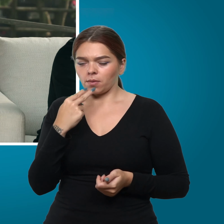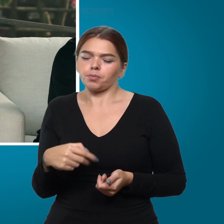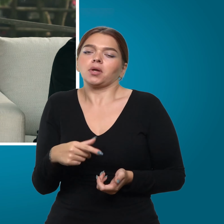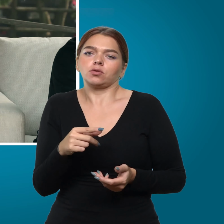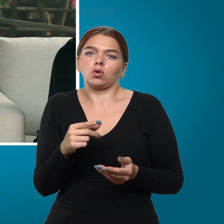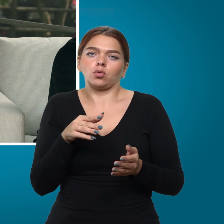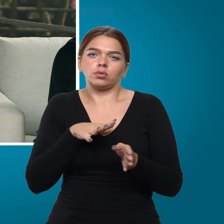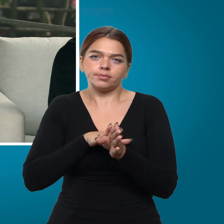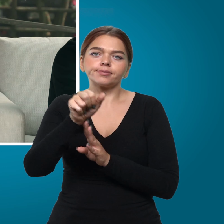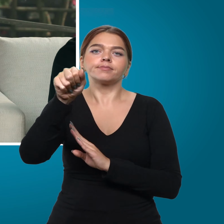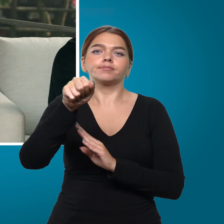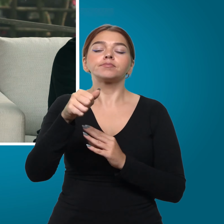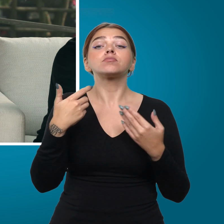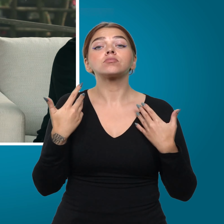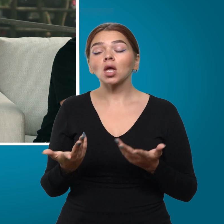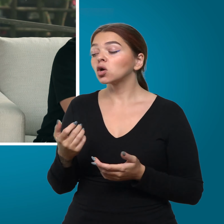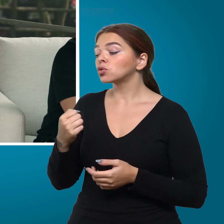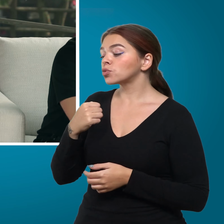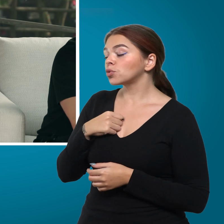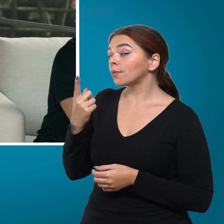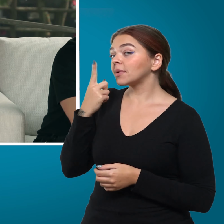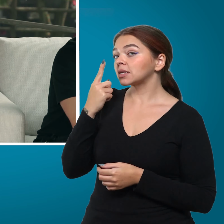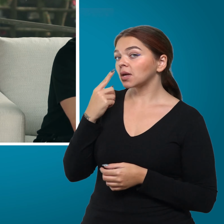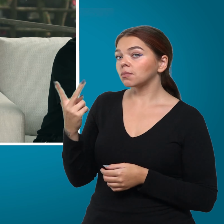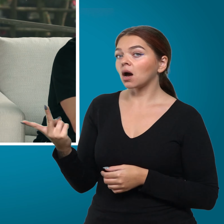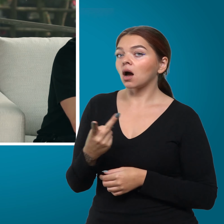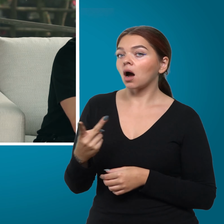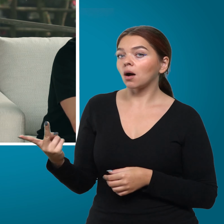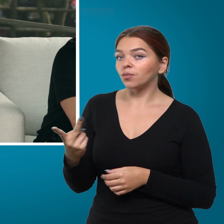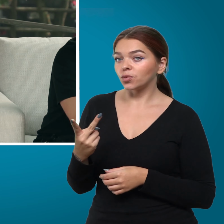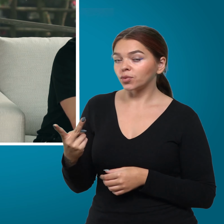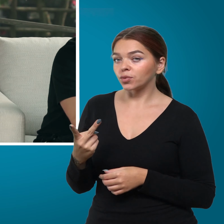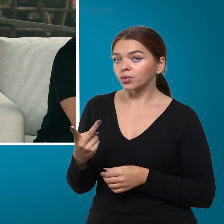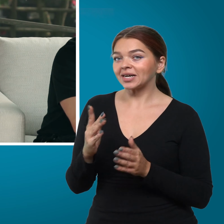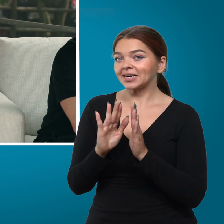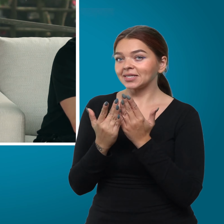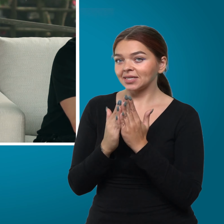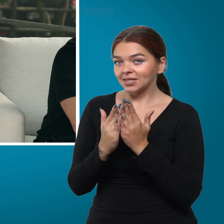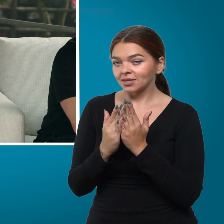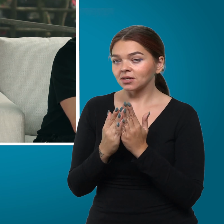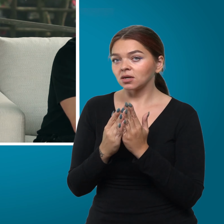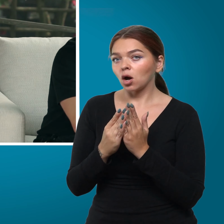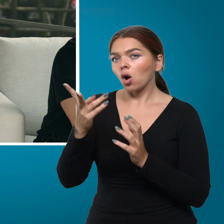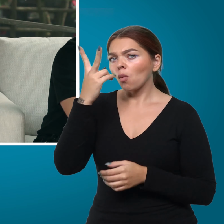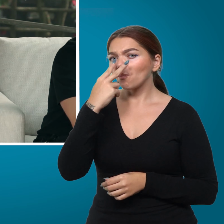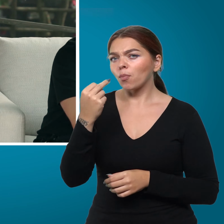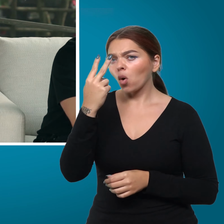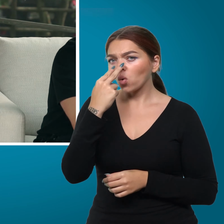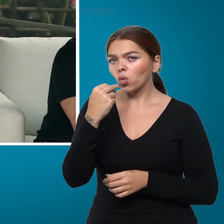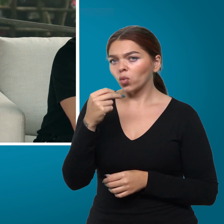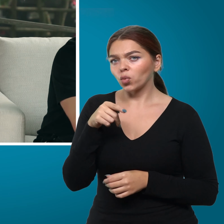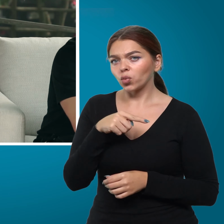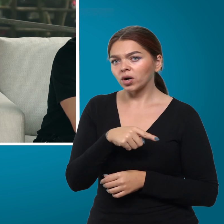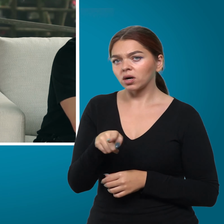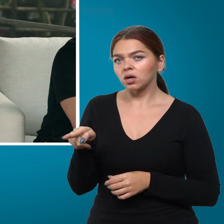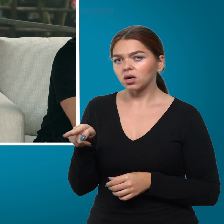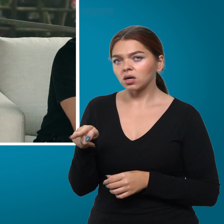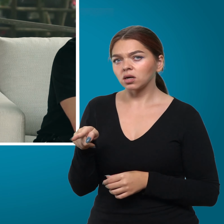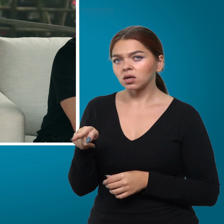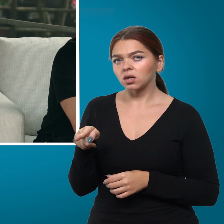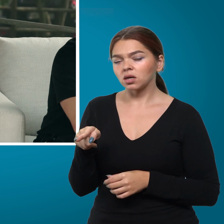Na, ir taip pakankamai buvo gal skausmingai iš pradžių, gal per jautriai reagavau, nu, ir vėliau gavus, kas